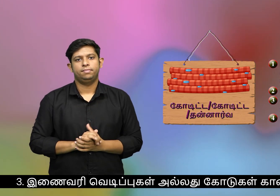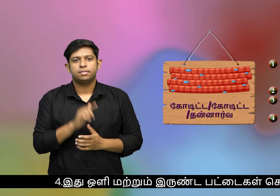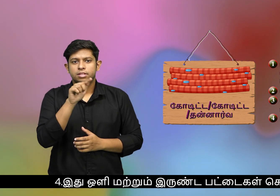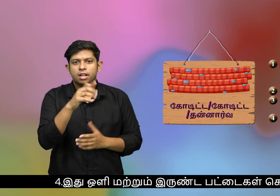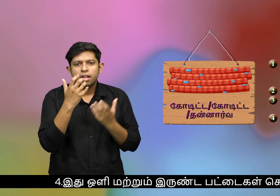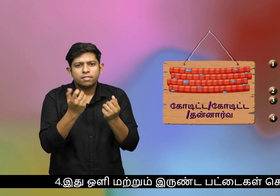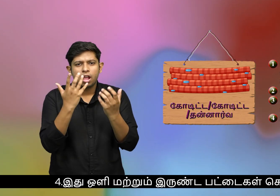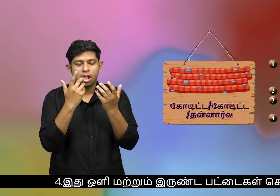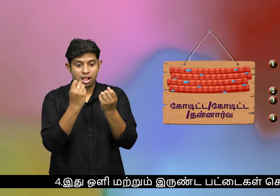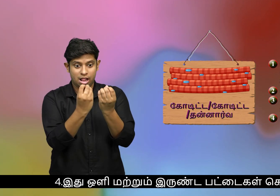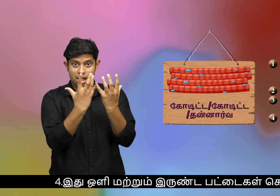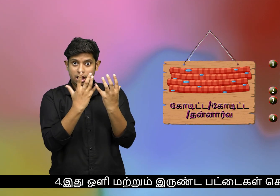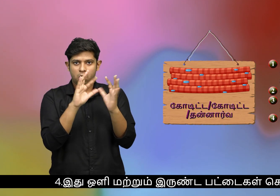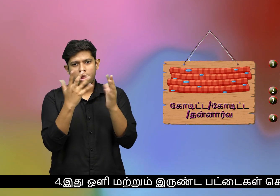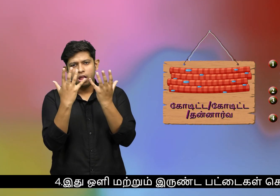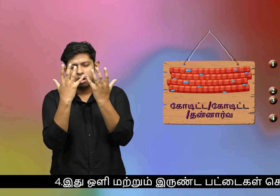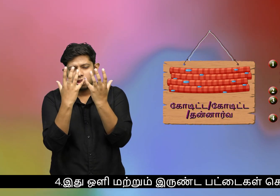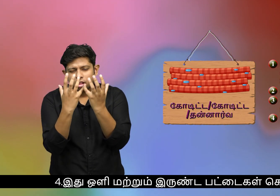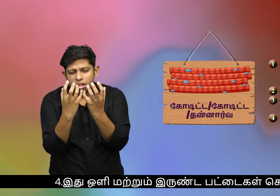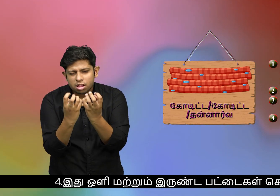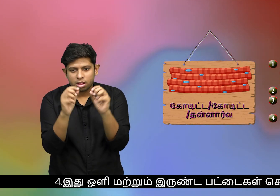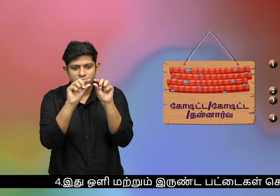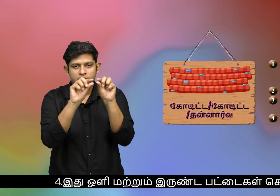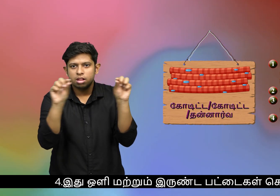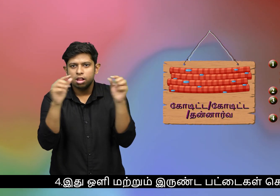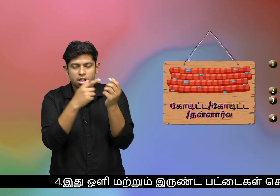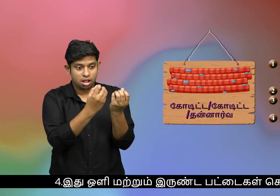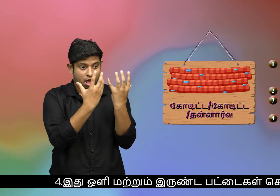இது ஒளி மற்றும் இருண்ட பட்டைகள் கொண்டது.